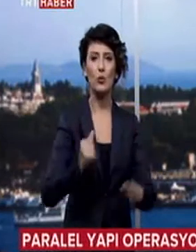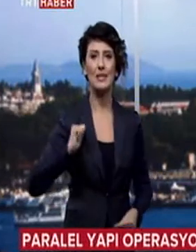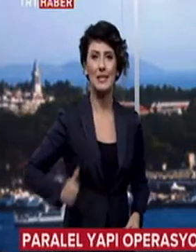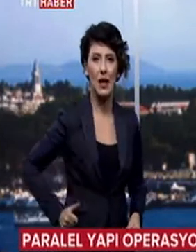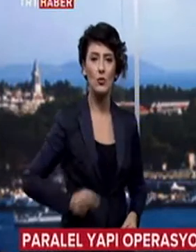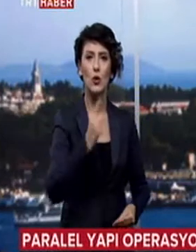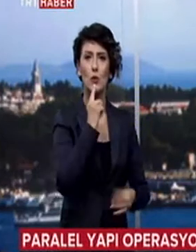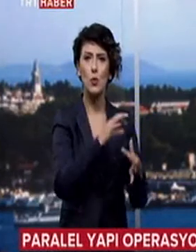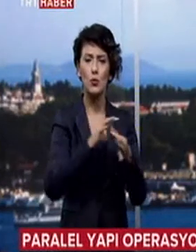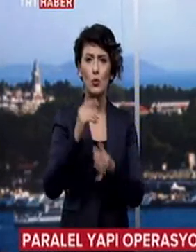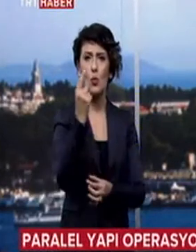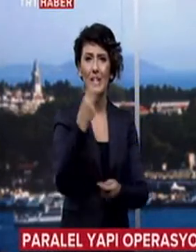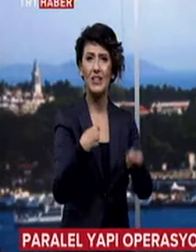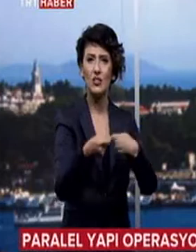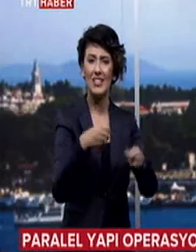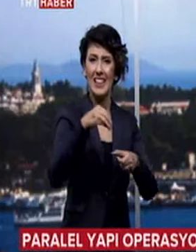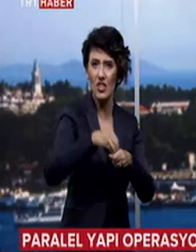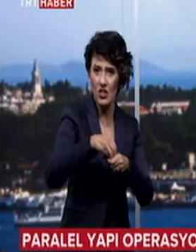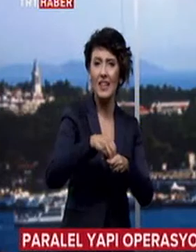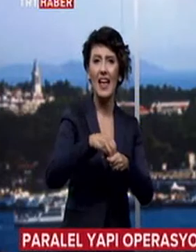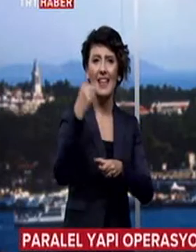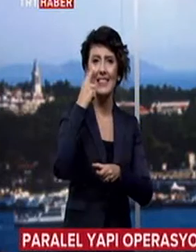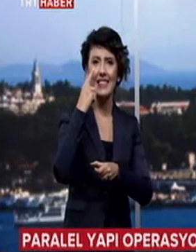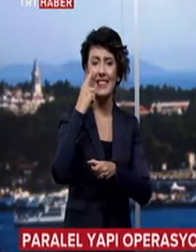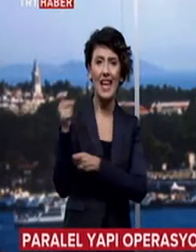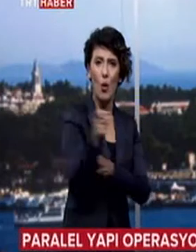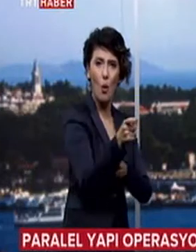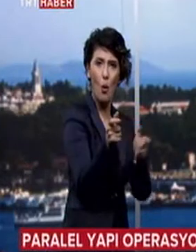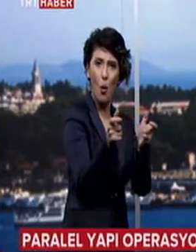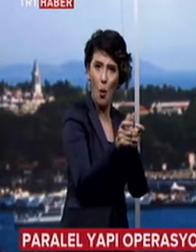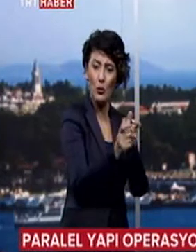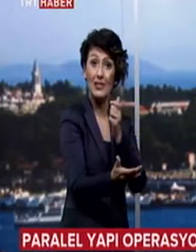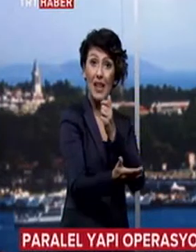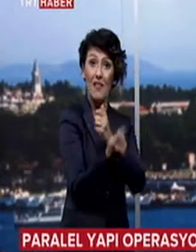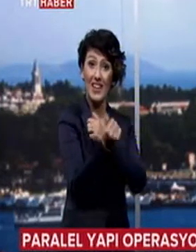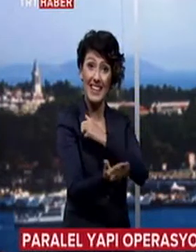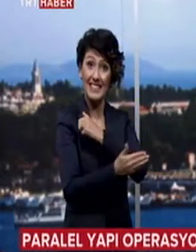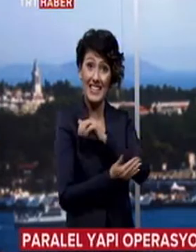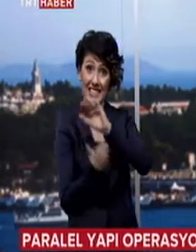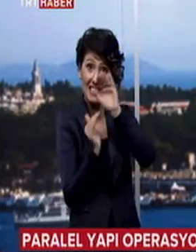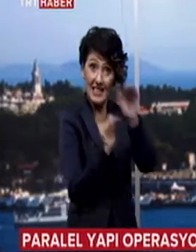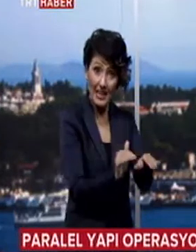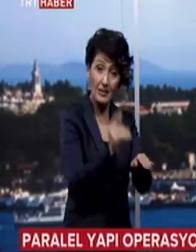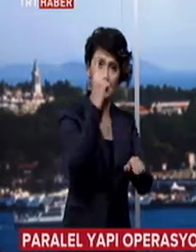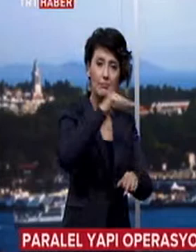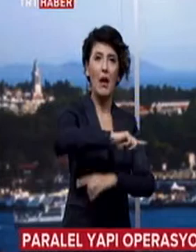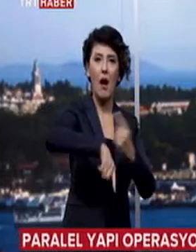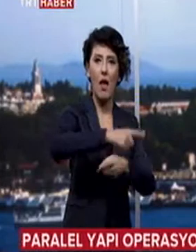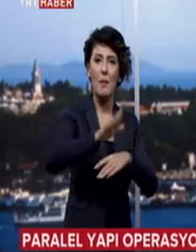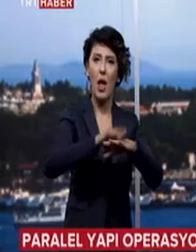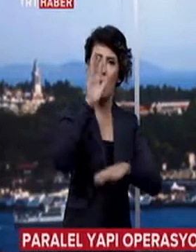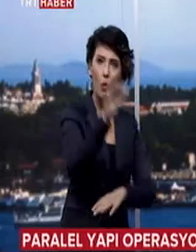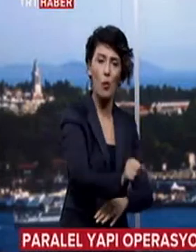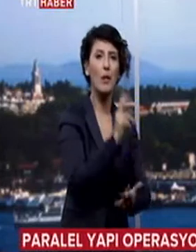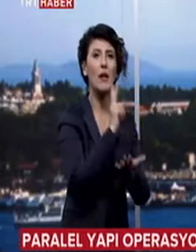harekete geçen savcılık, söz konusu 12 şirket için terör örgütüne finansal destek sağlandığı iddiasıyla arama ve